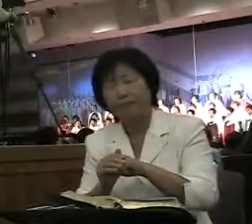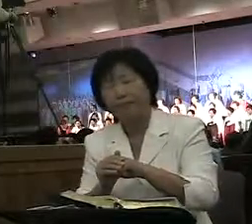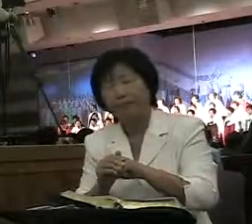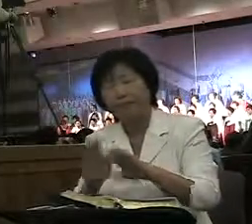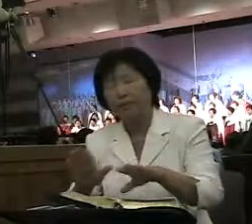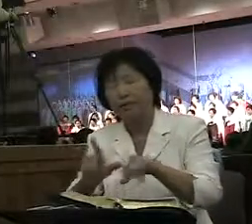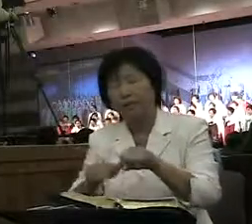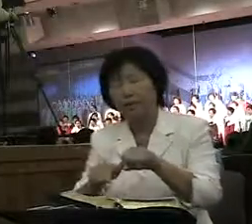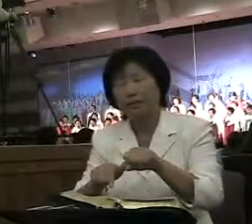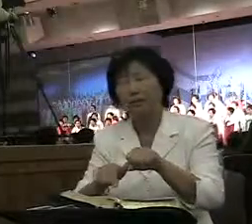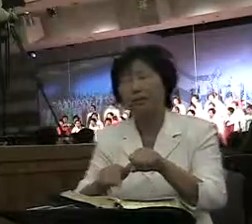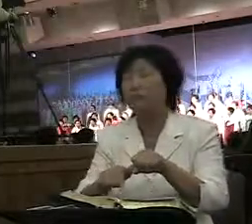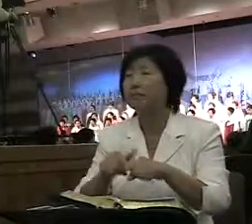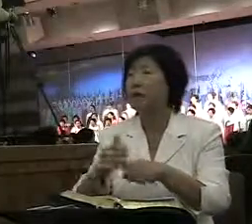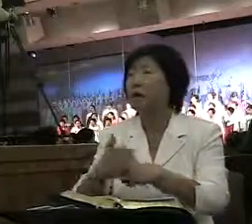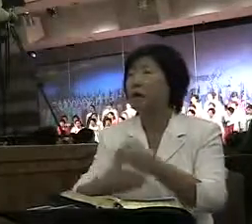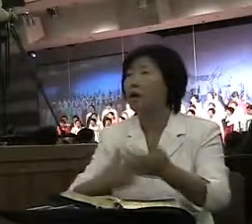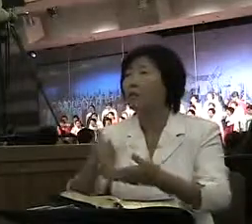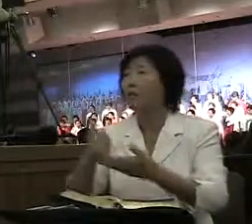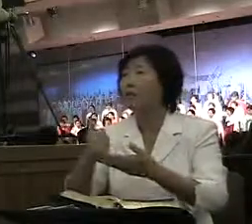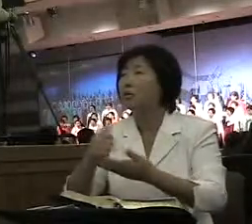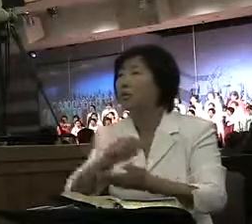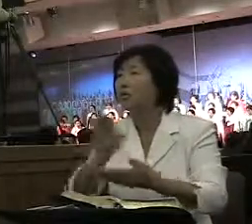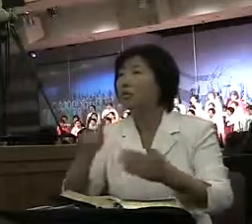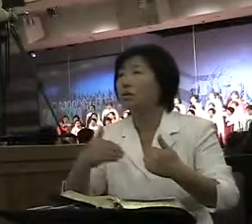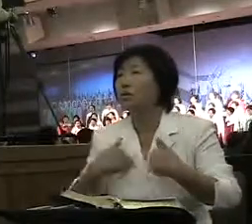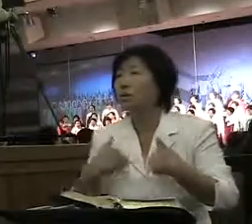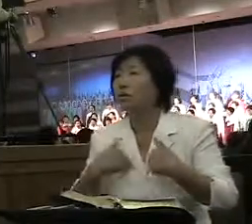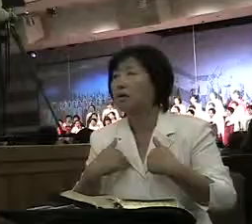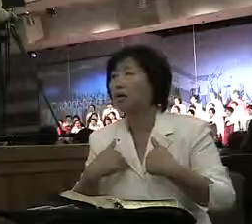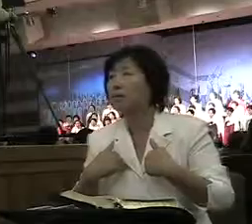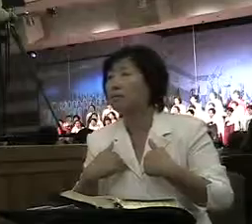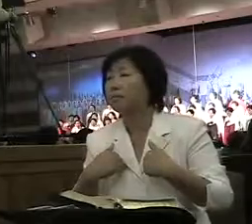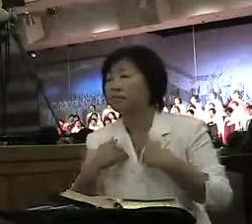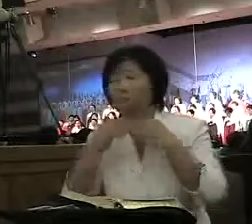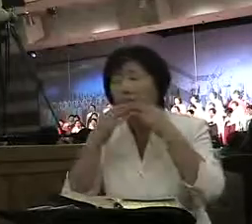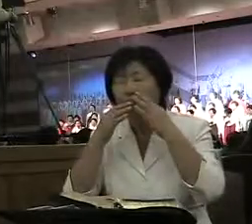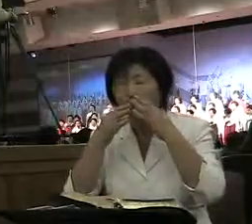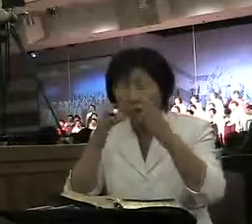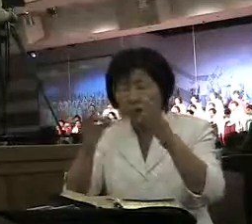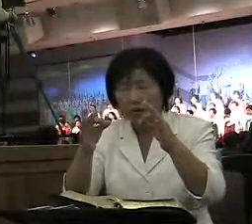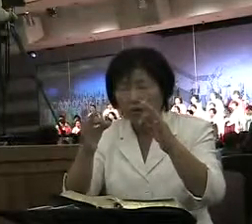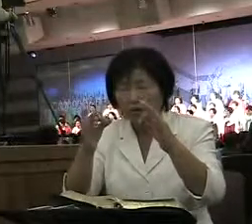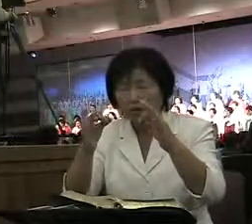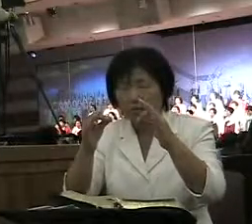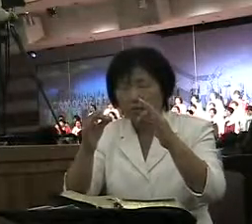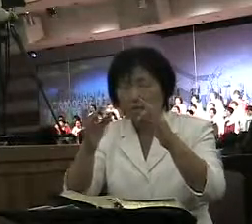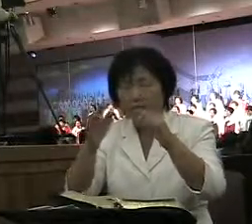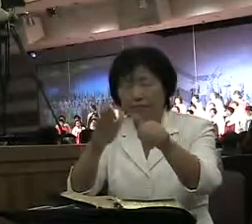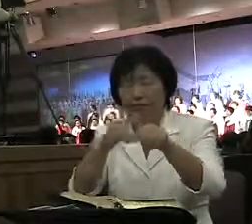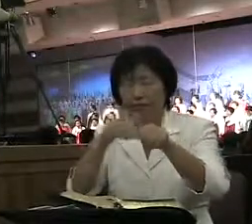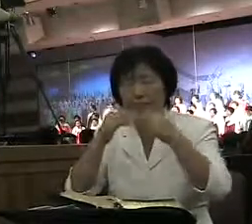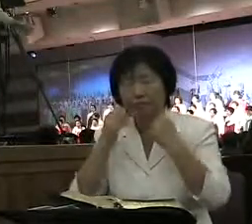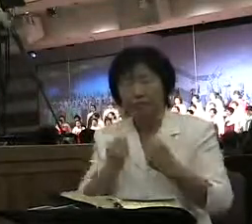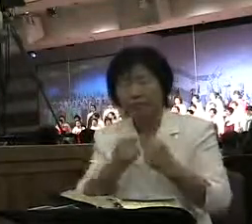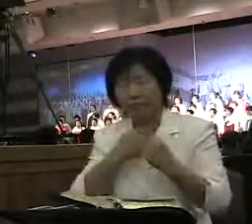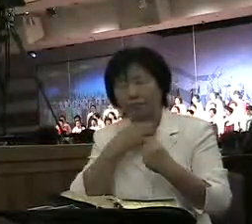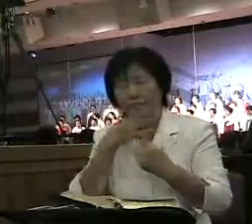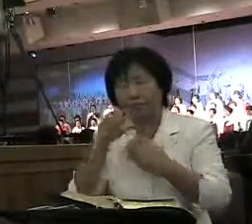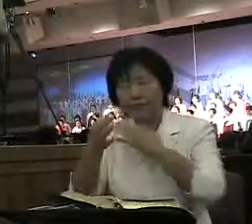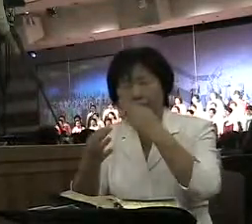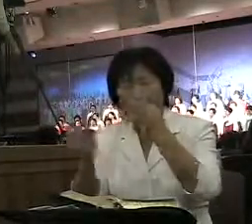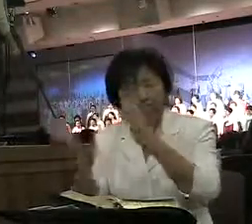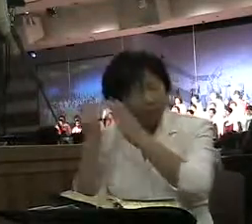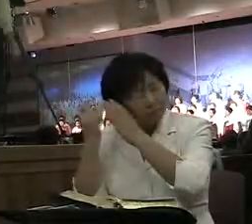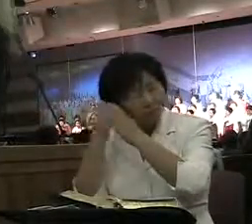이 시간 하나님께서 우리에게 부르시고 계신 음성을 듣고 이 시간